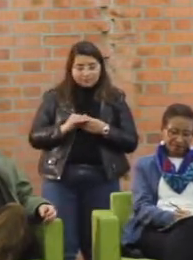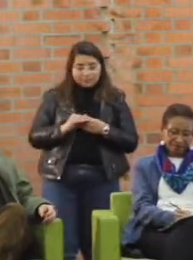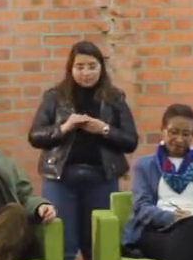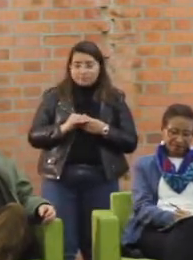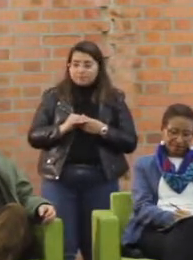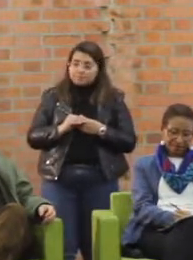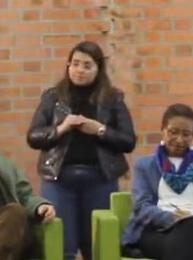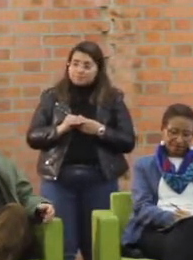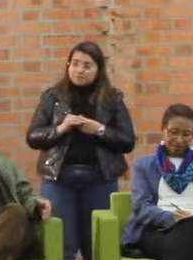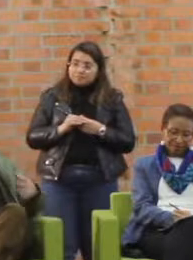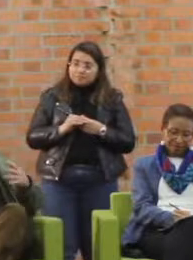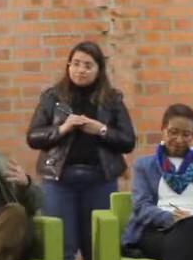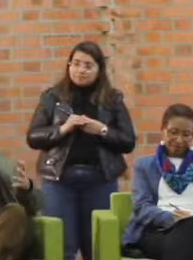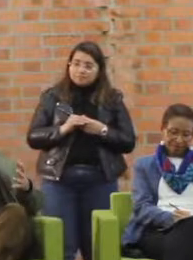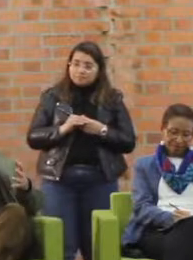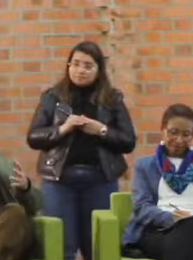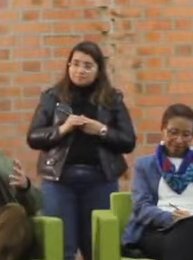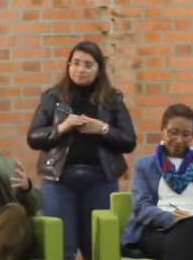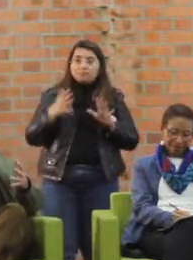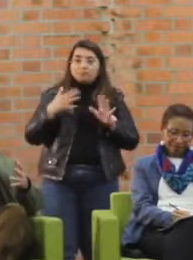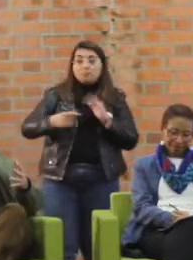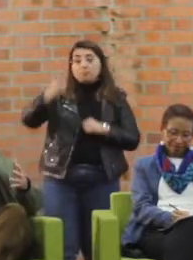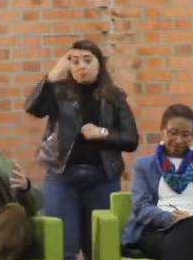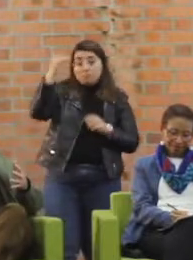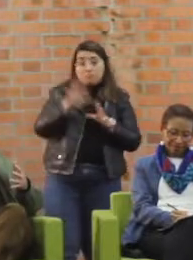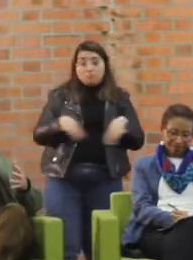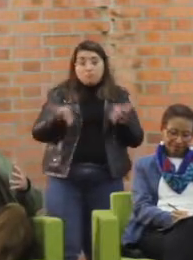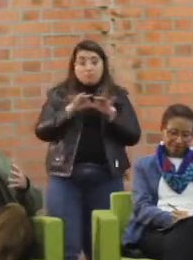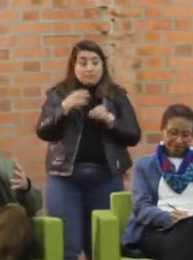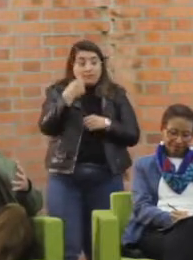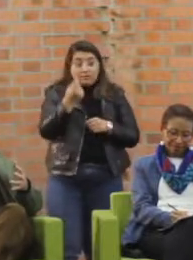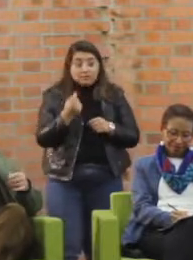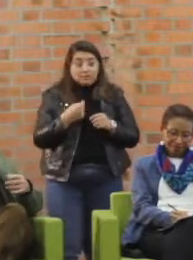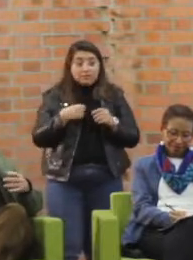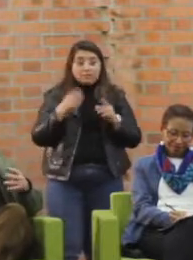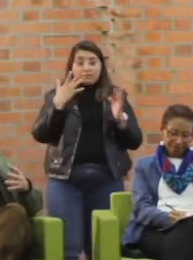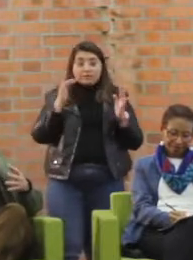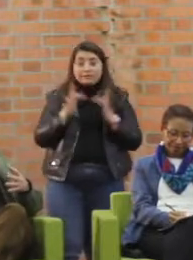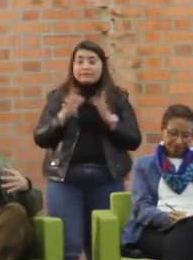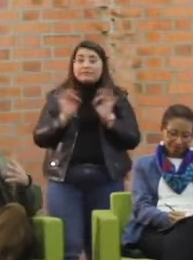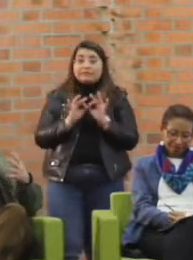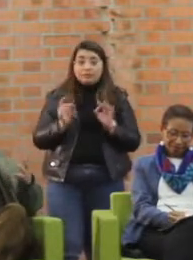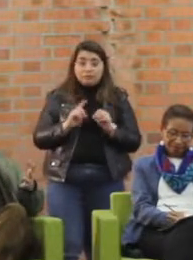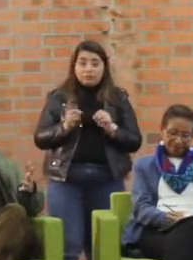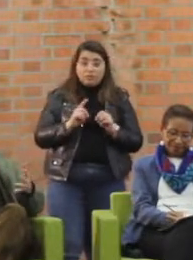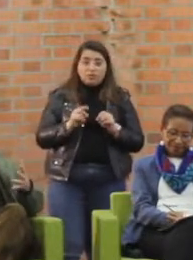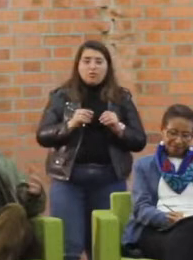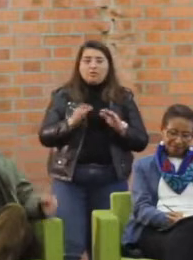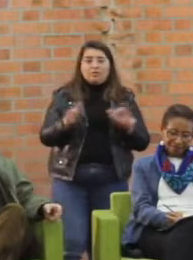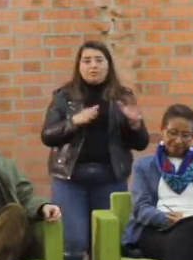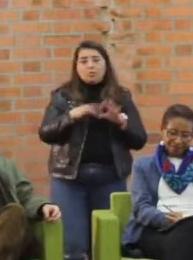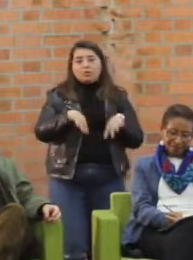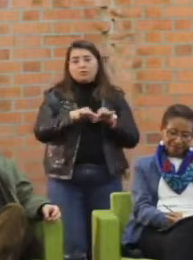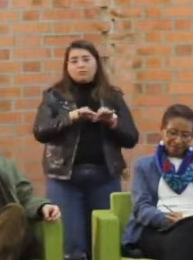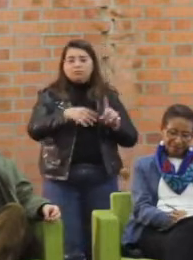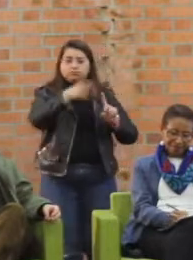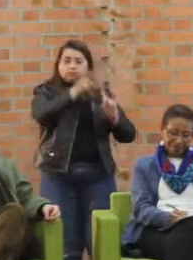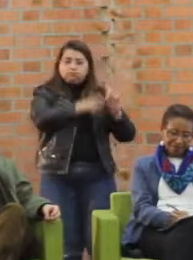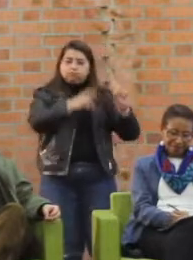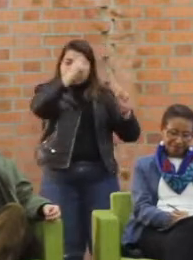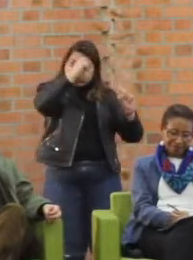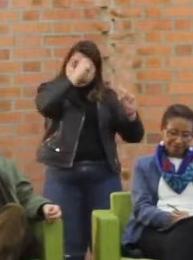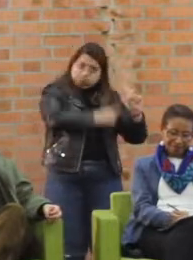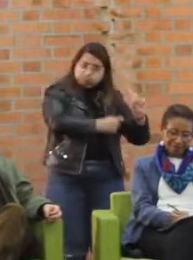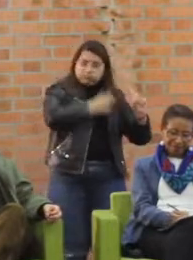vida que uno considera particularmente valiosa recordar a una persona en la cual